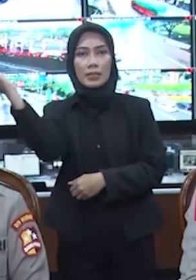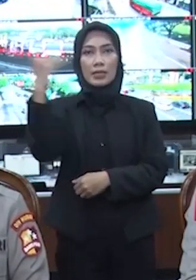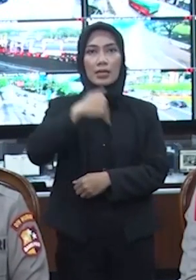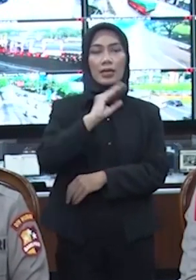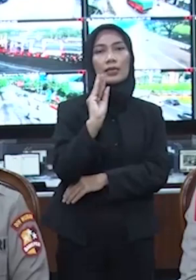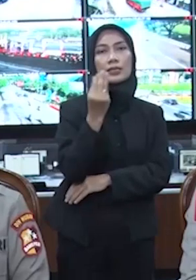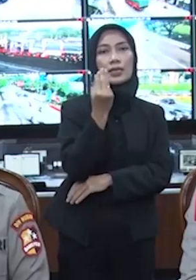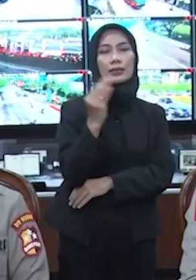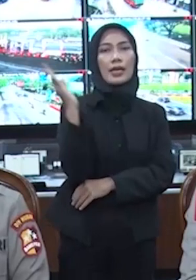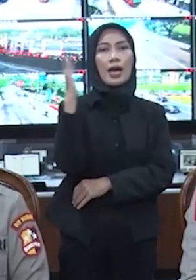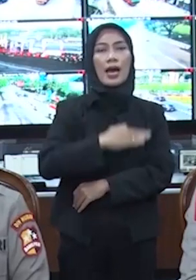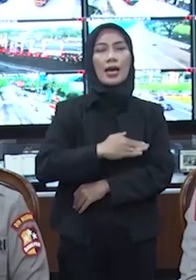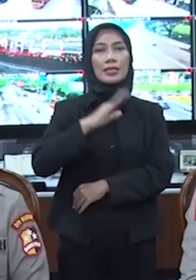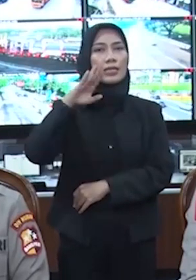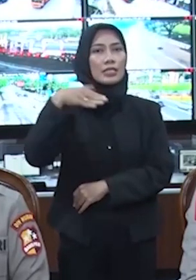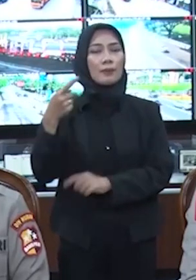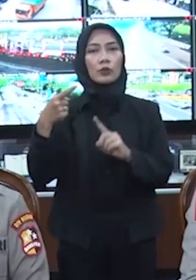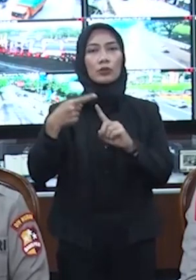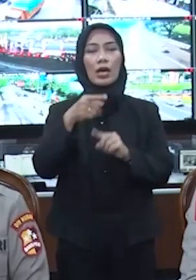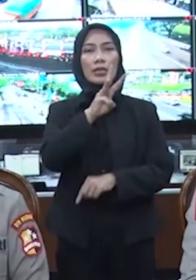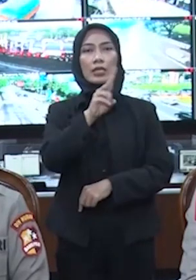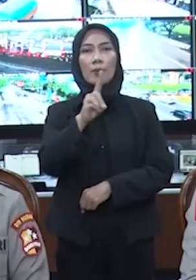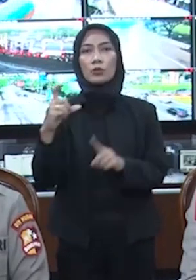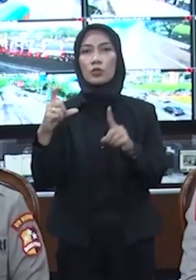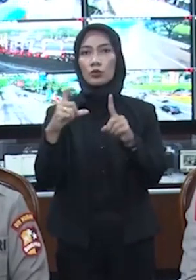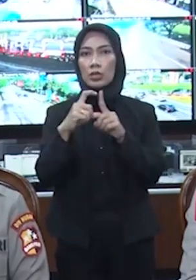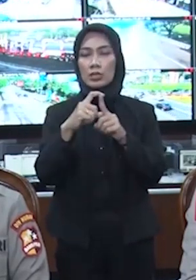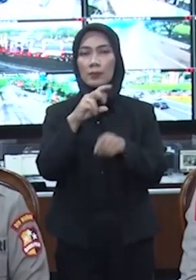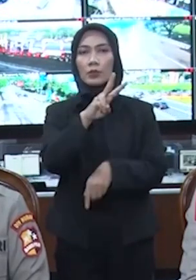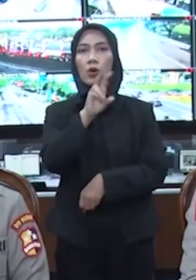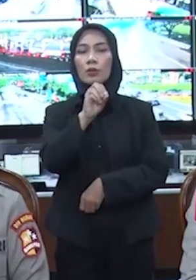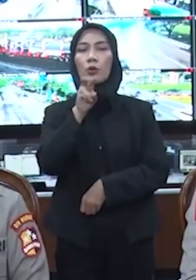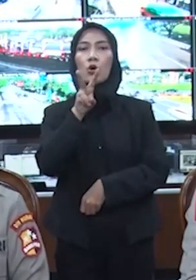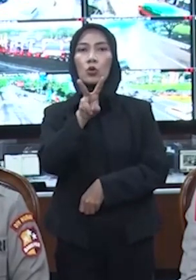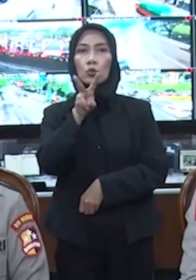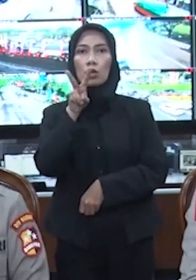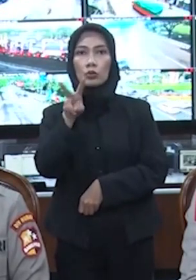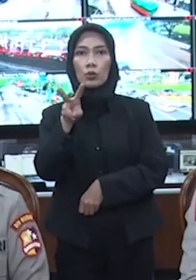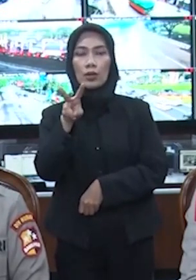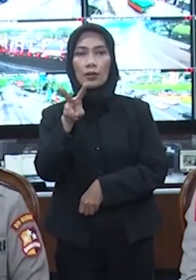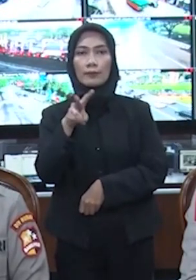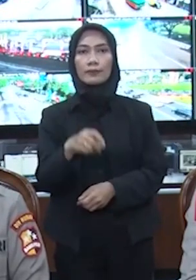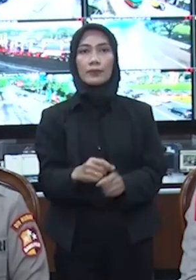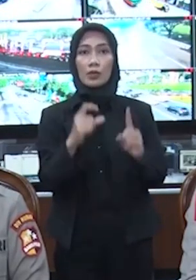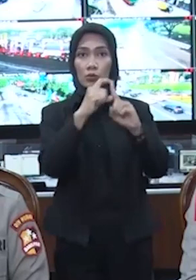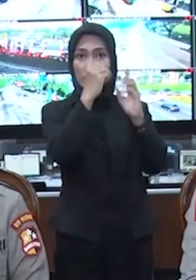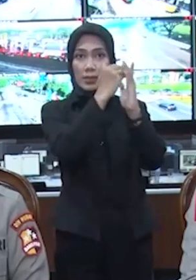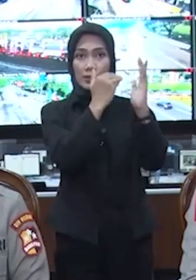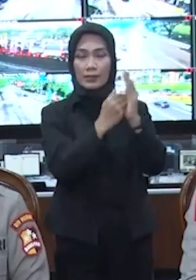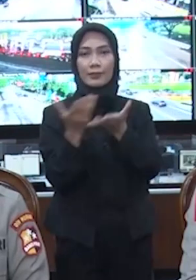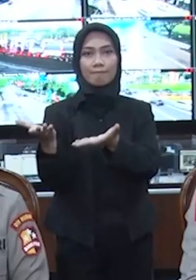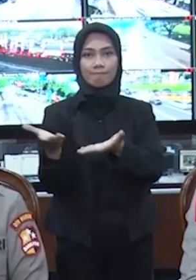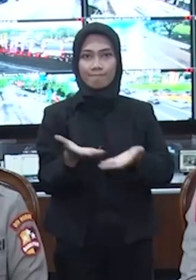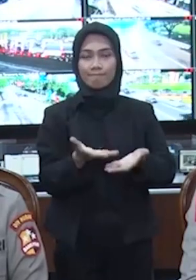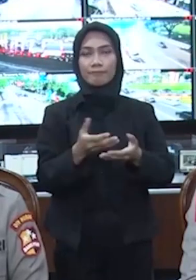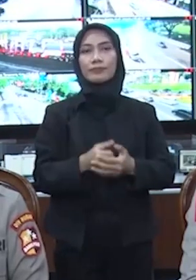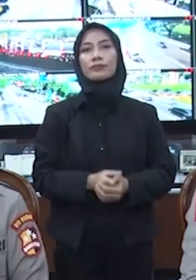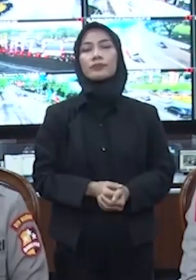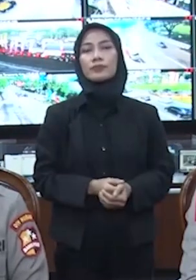hari Sabtu tanggal 31 Desember 2022 dengan rincian sebagai berikut